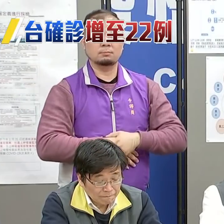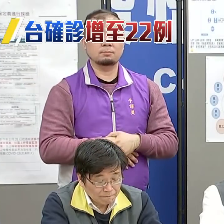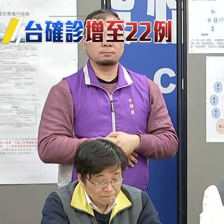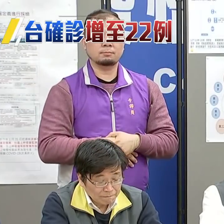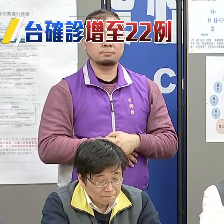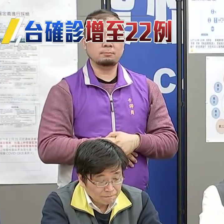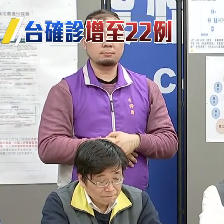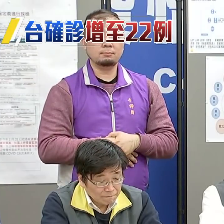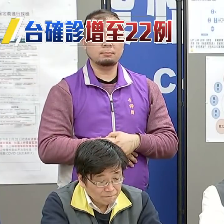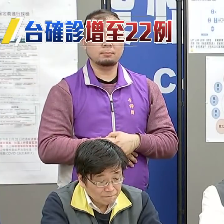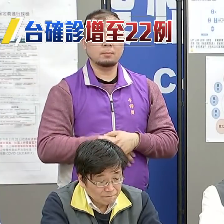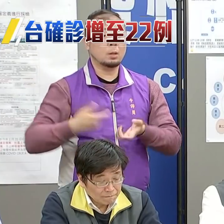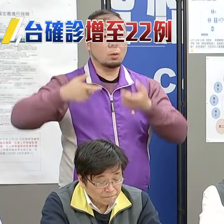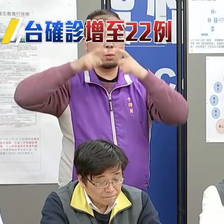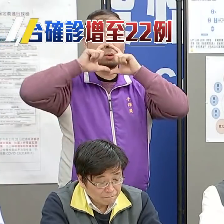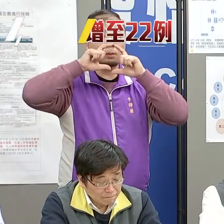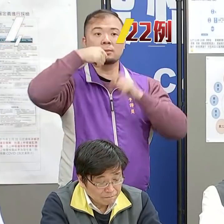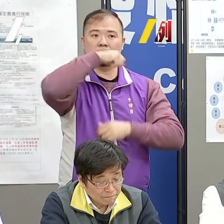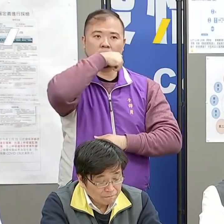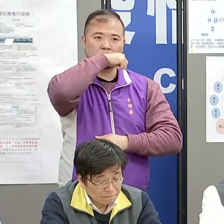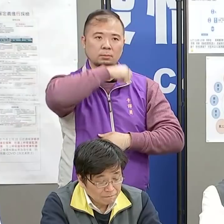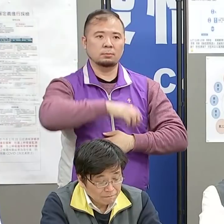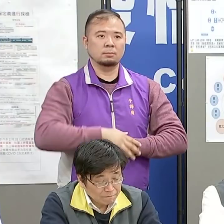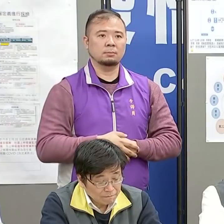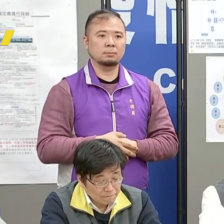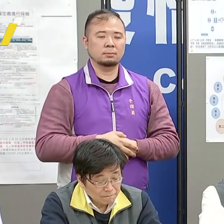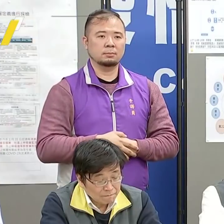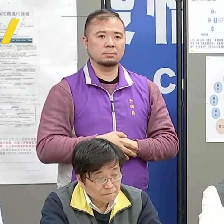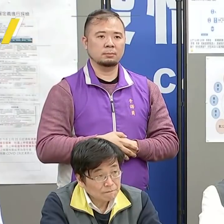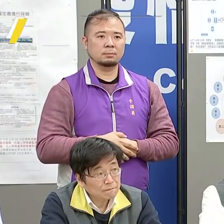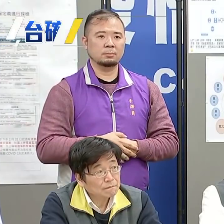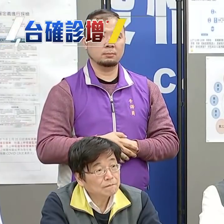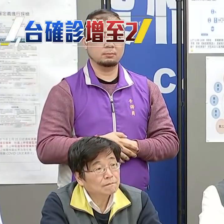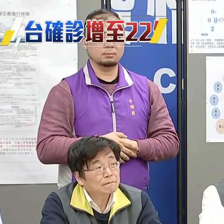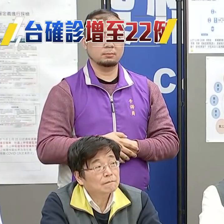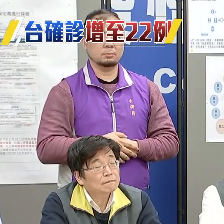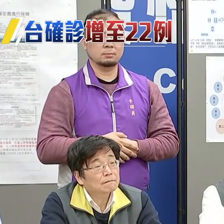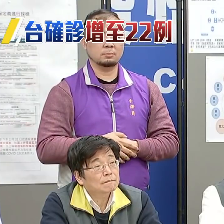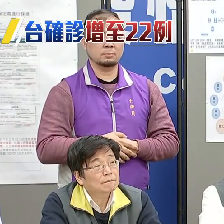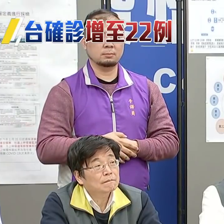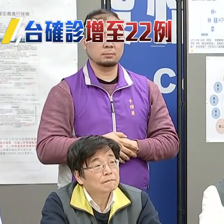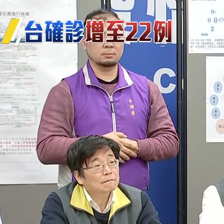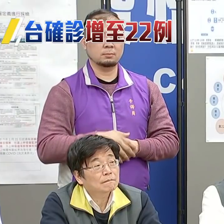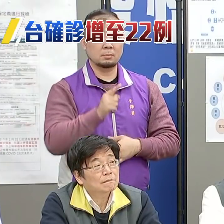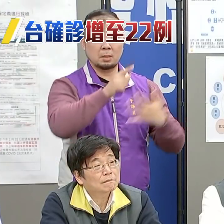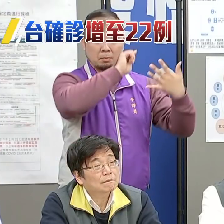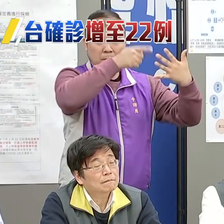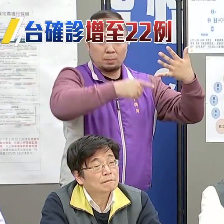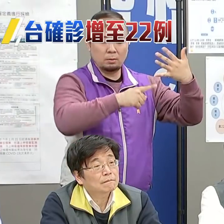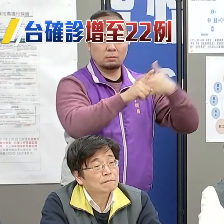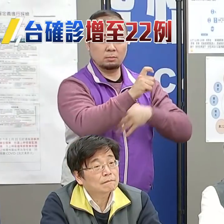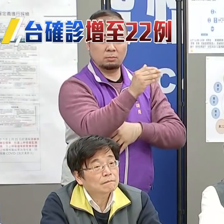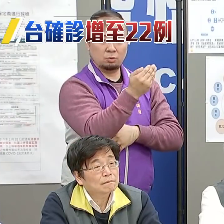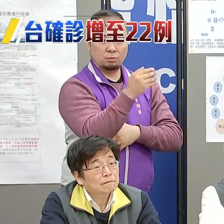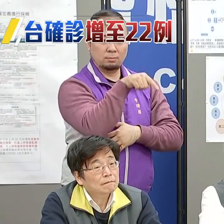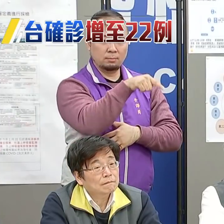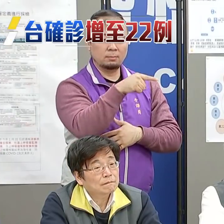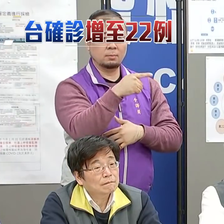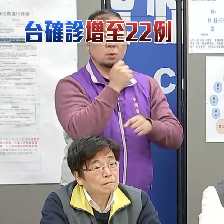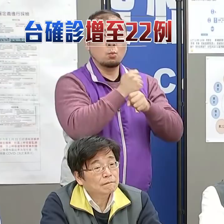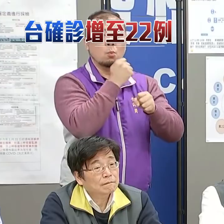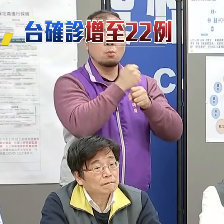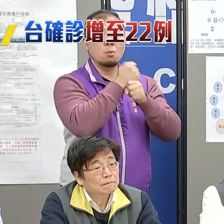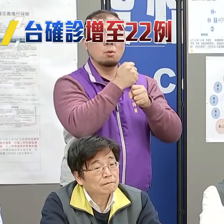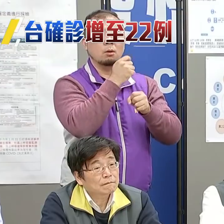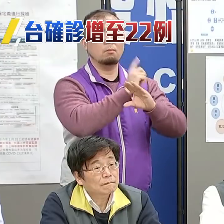1月22号他返回台湾，然后就搭了我们这位案十九的